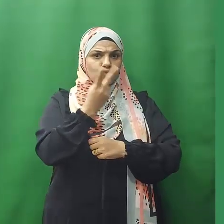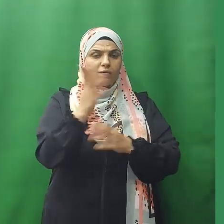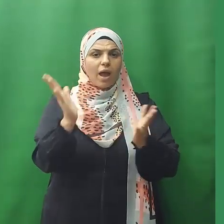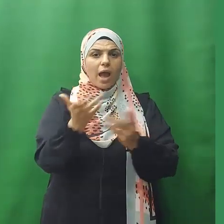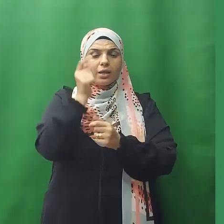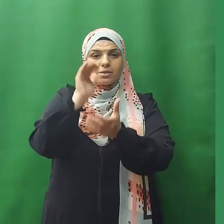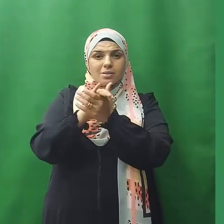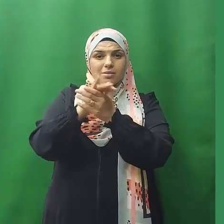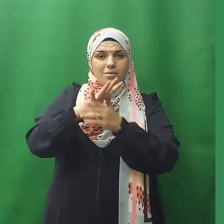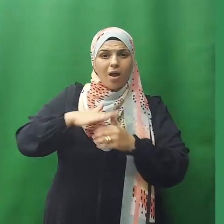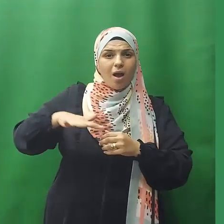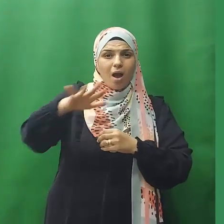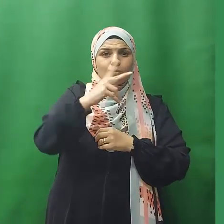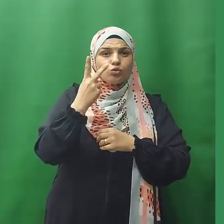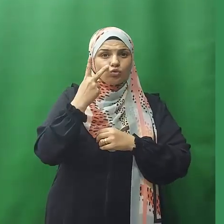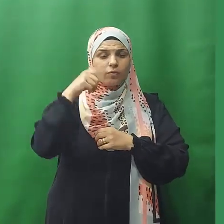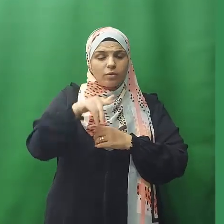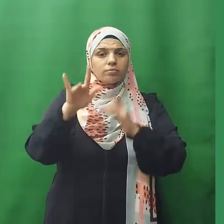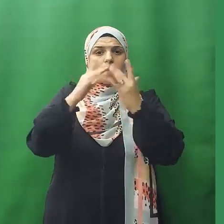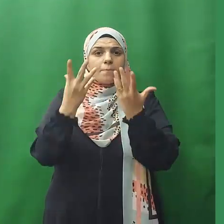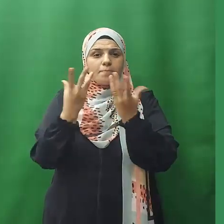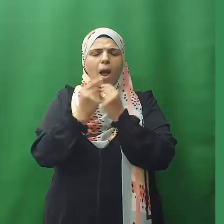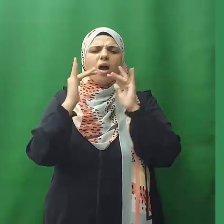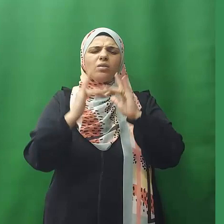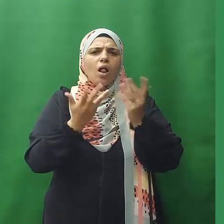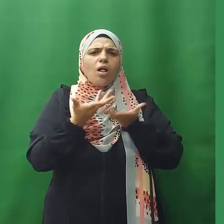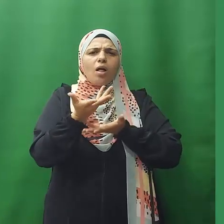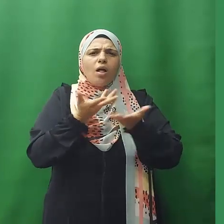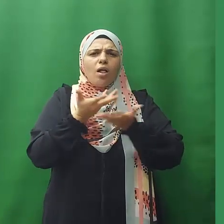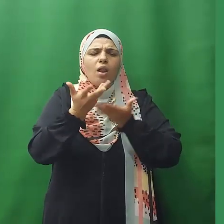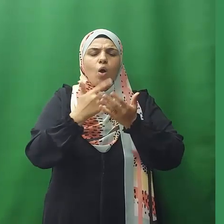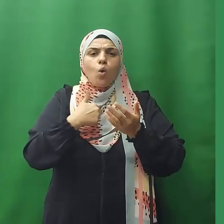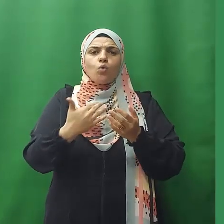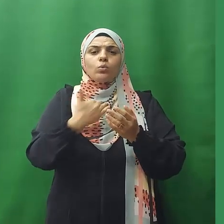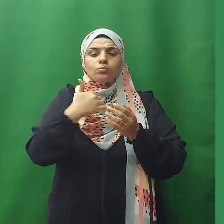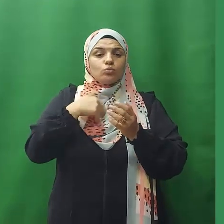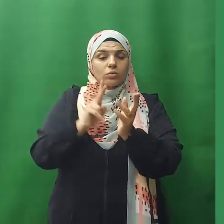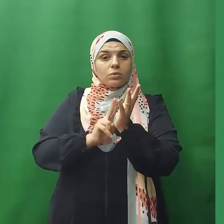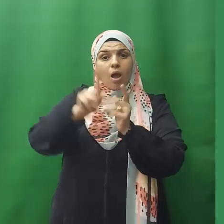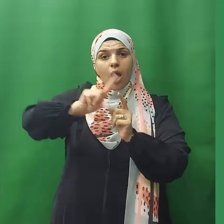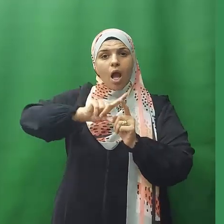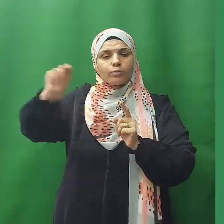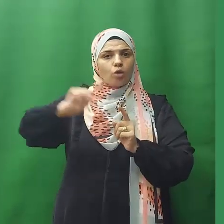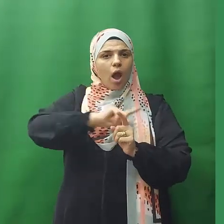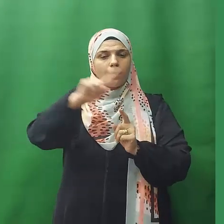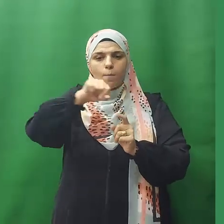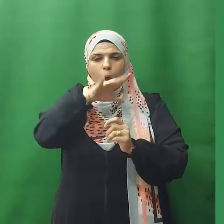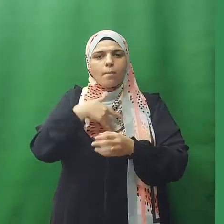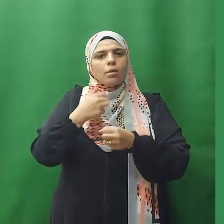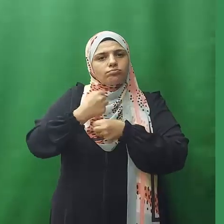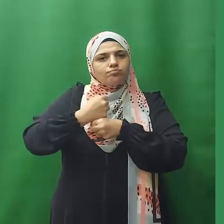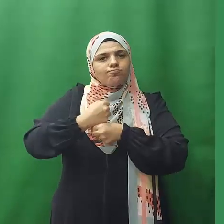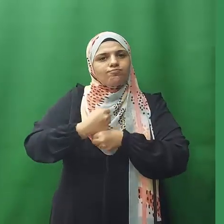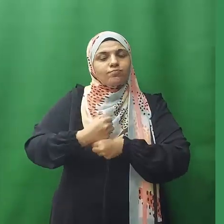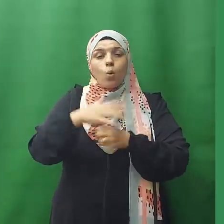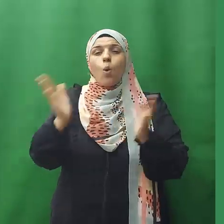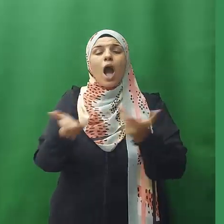اصحابه قام معه فلم ينصرف حتى يكون الرجل هو الذي ينصرف عنه واذا لقيه احد من اصحابه